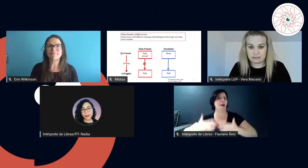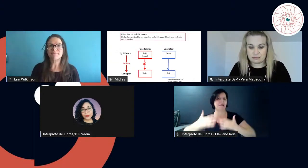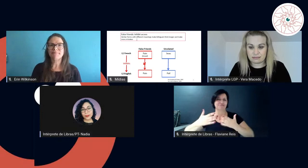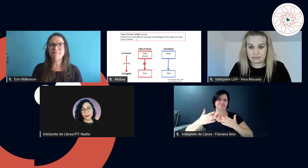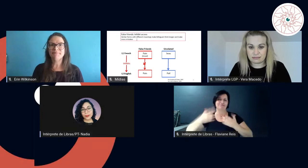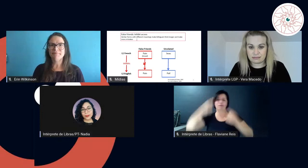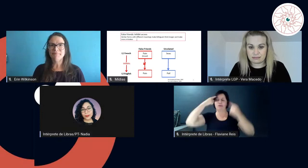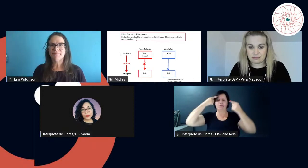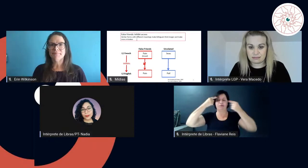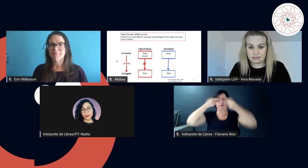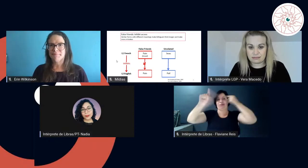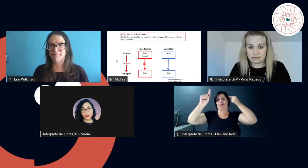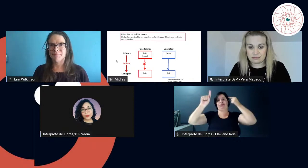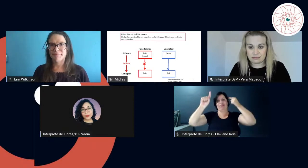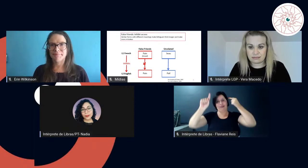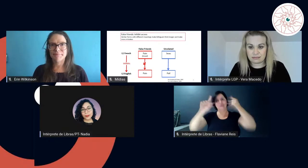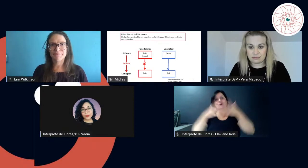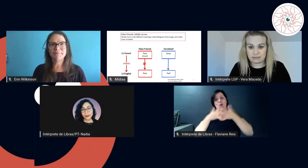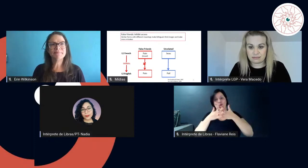tá falhando para